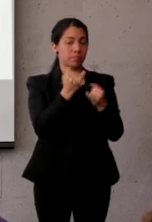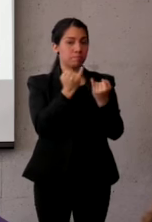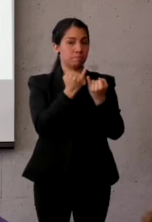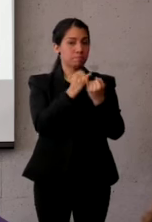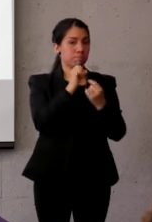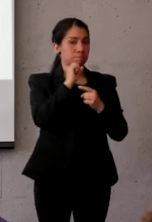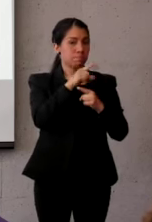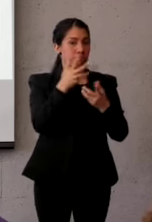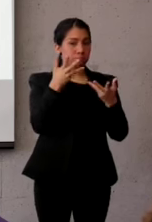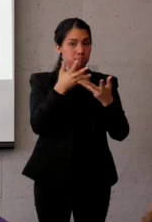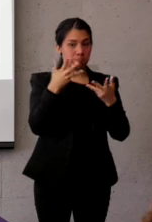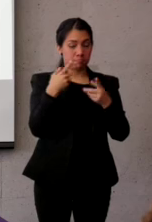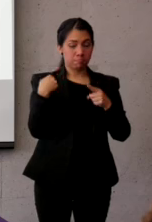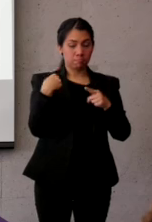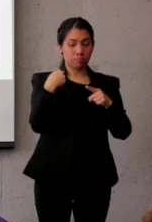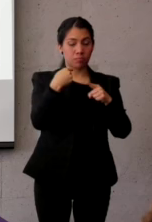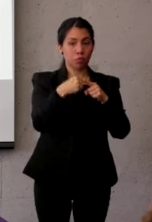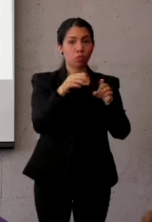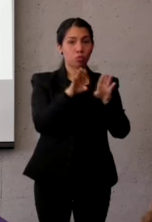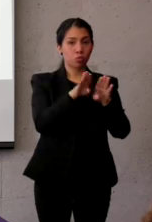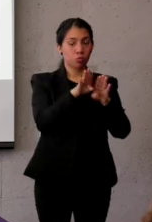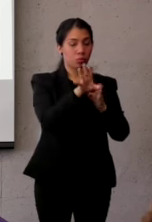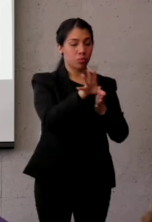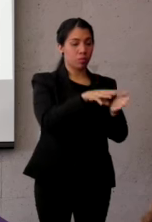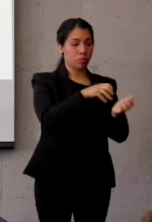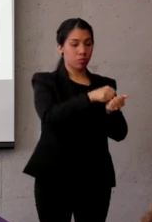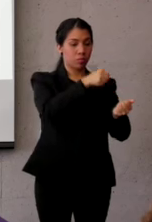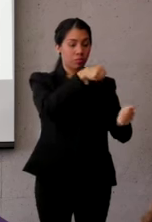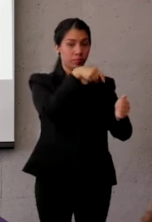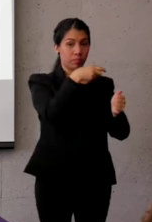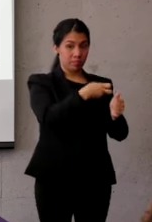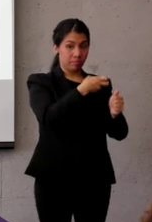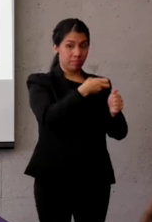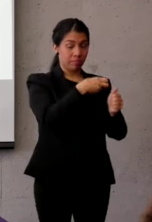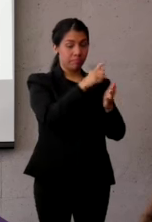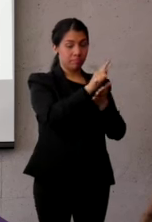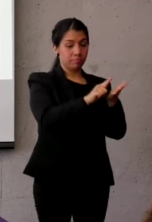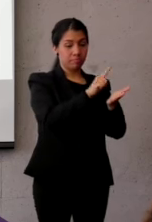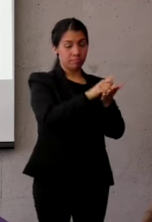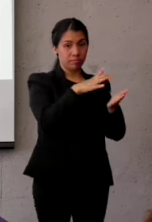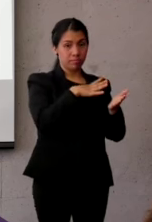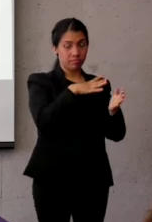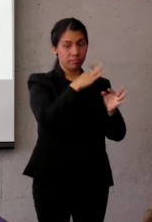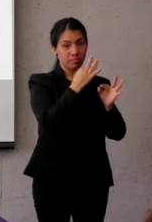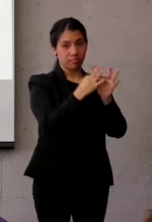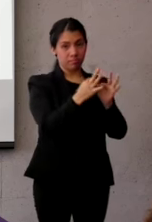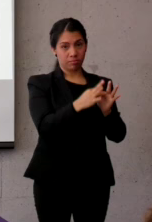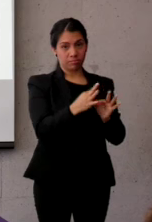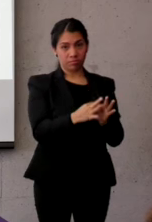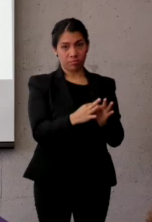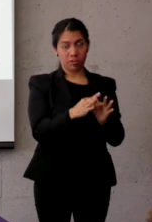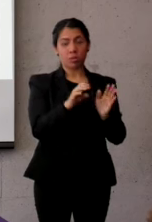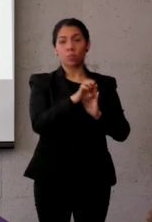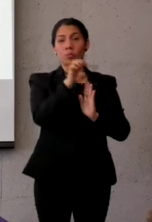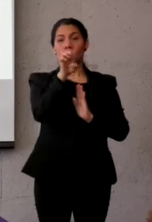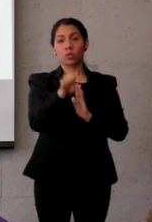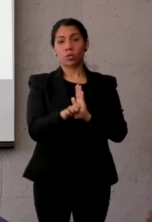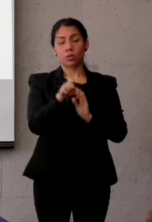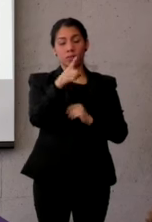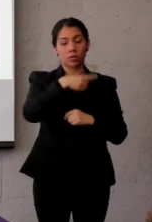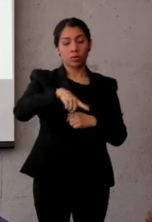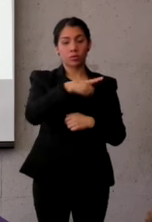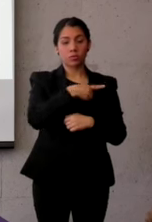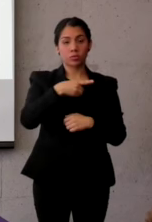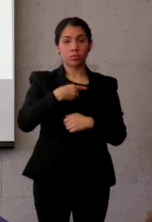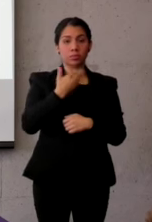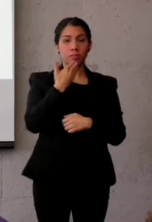es decir, del corpus constitucional mexicano. Ejemplo de ello es la correcta fundamentación para la